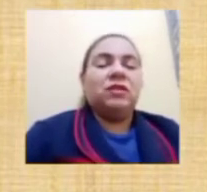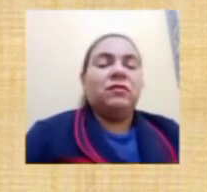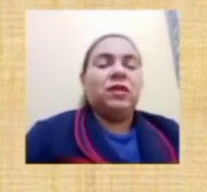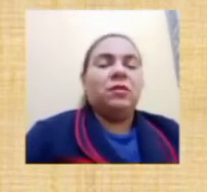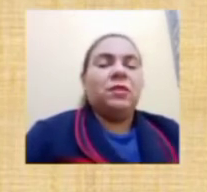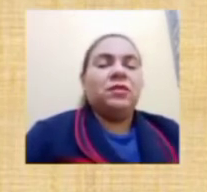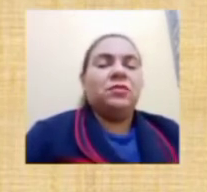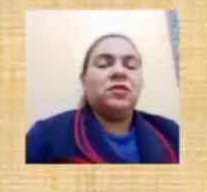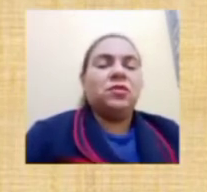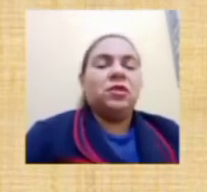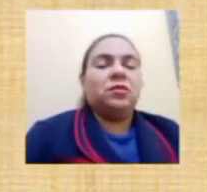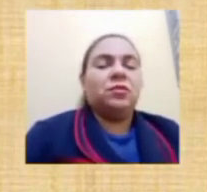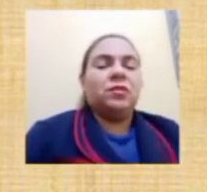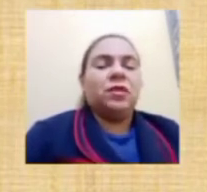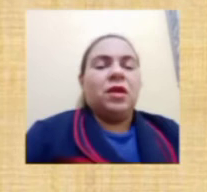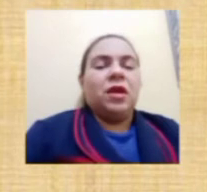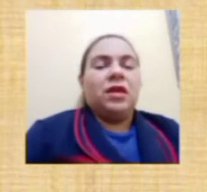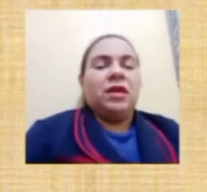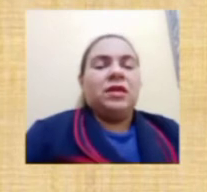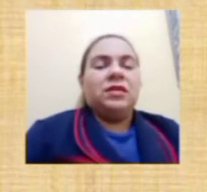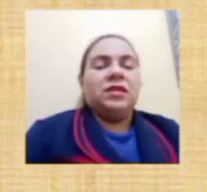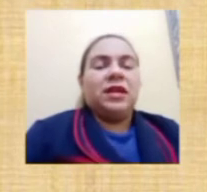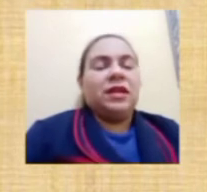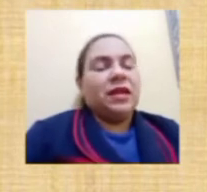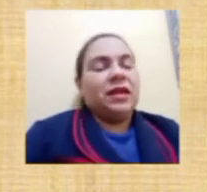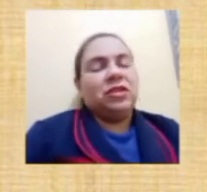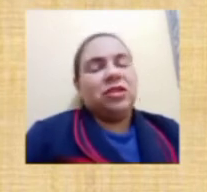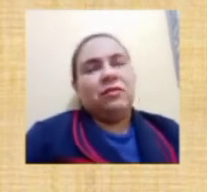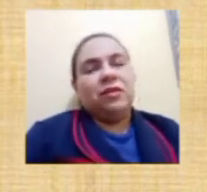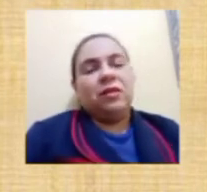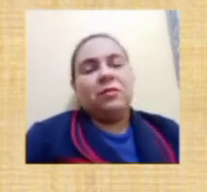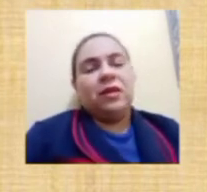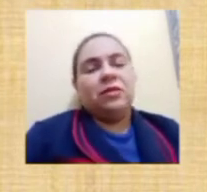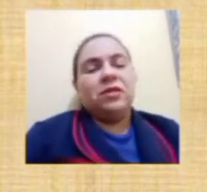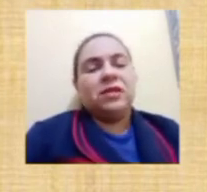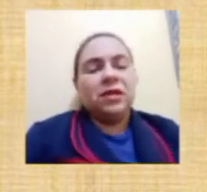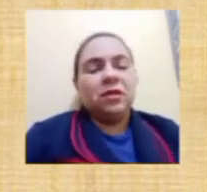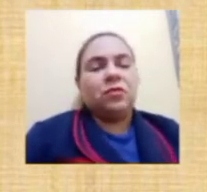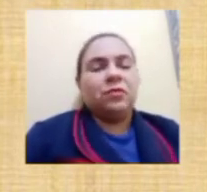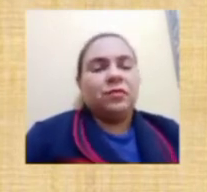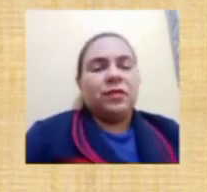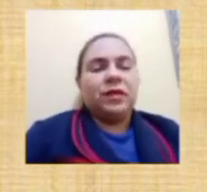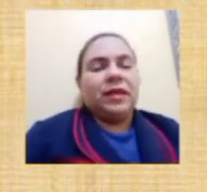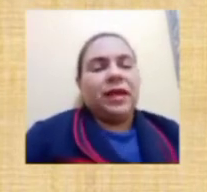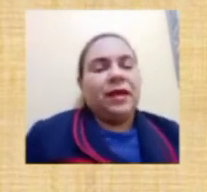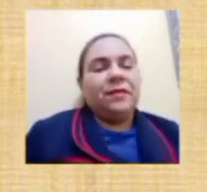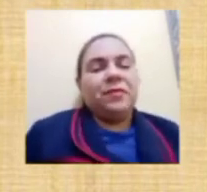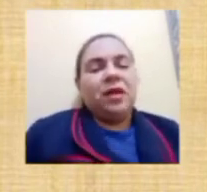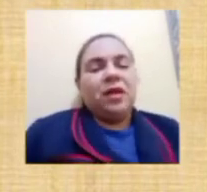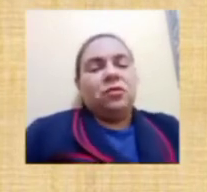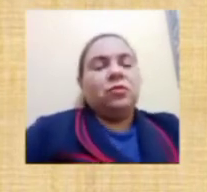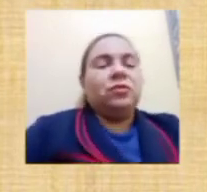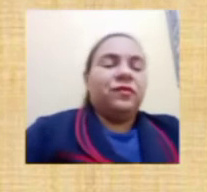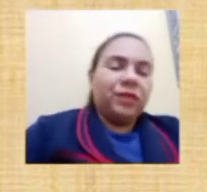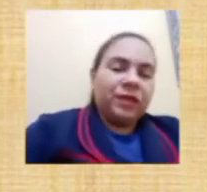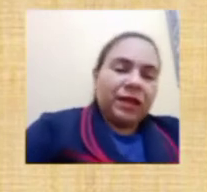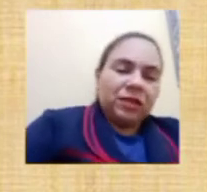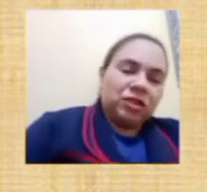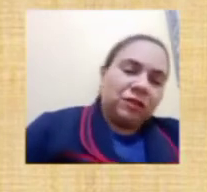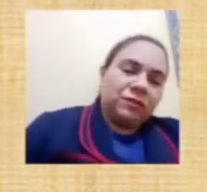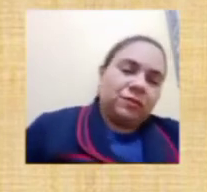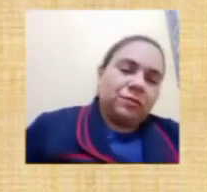parênteses, ou resolver agora direto do jeito que tá. Nós temos, tirando de dentro do parênteses, menos